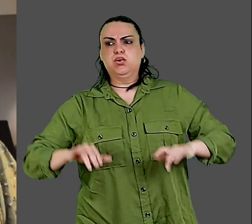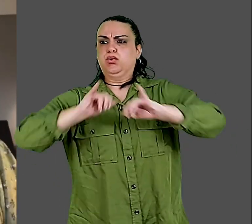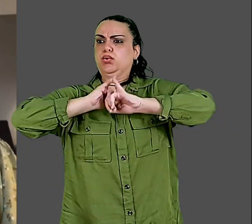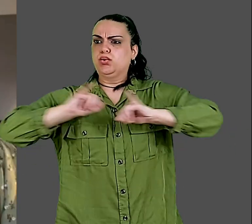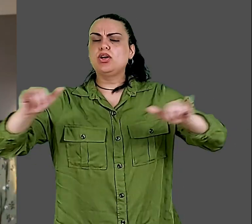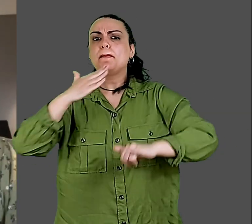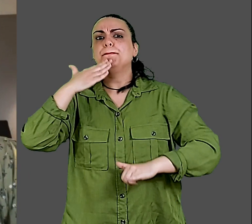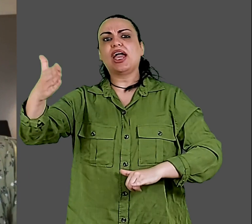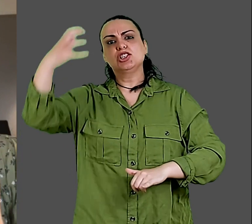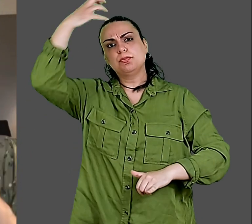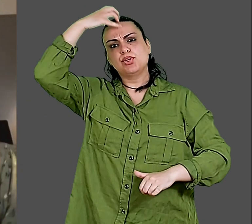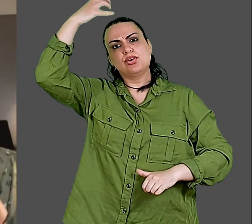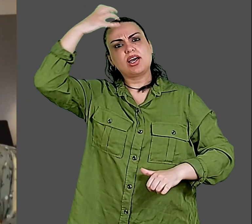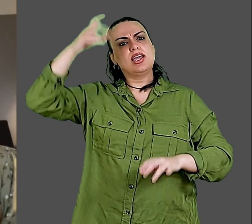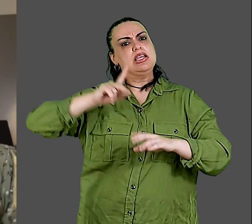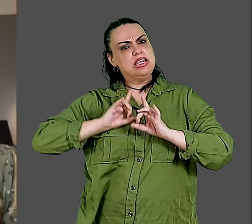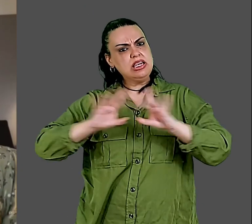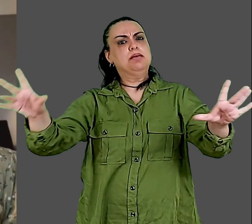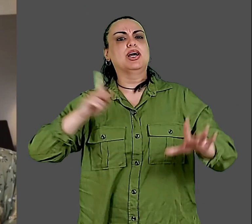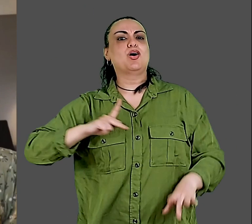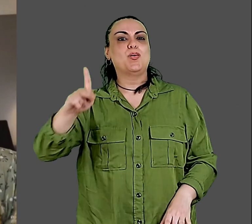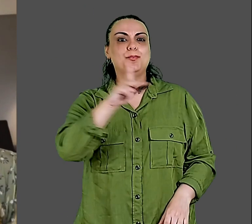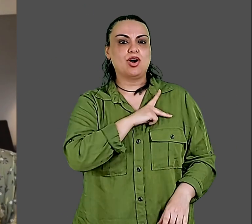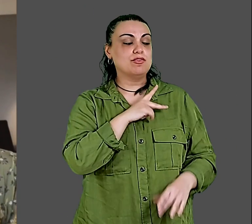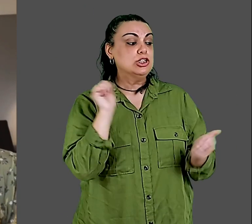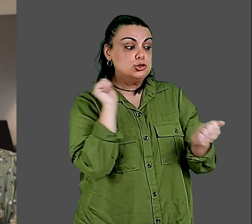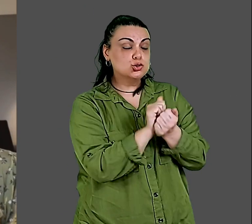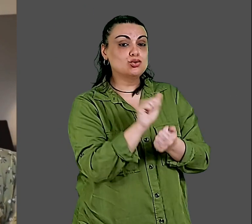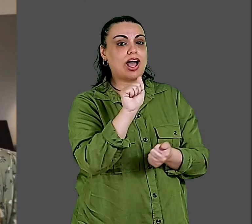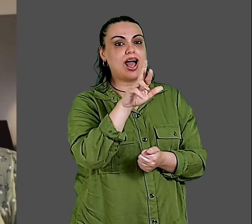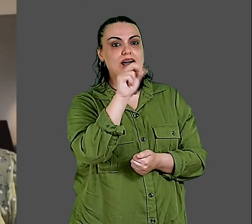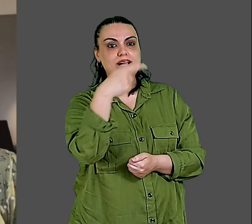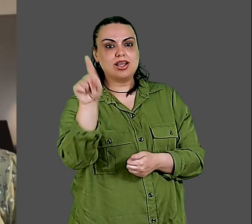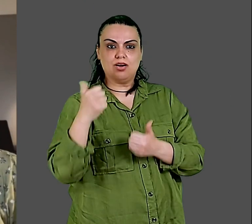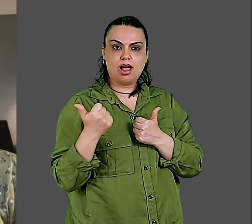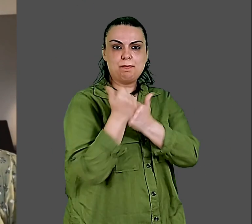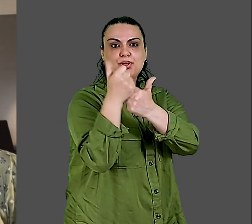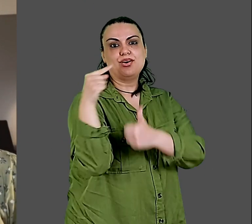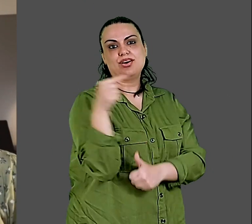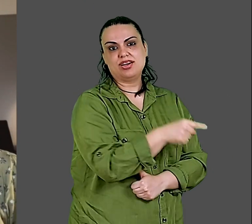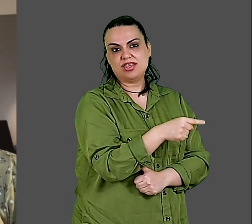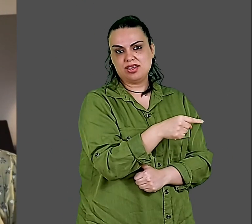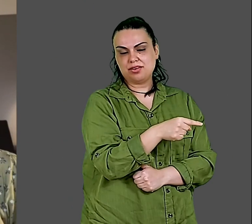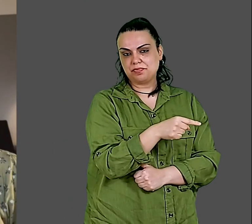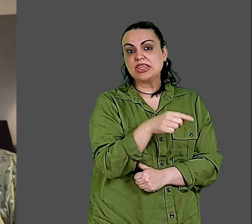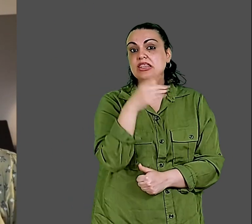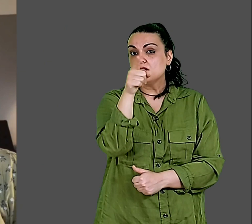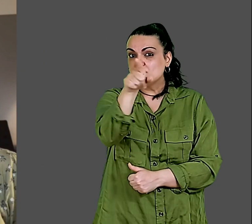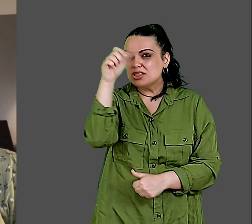ajudar. Primeira coisa que você tem que entender, não é